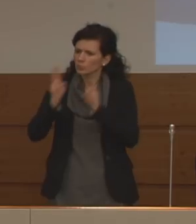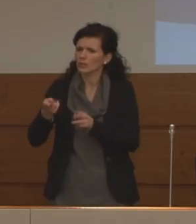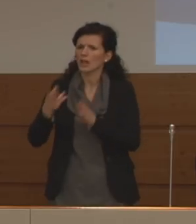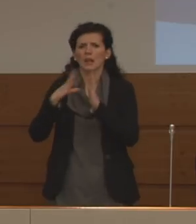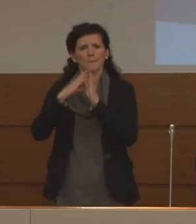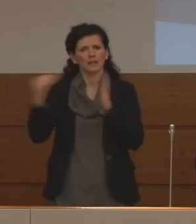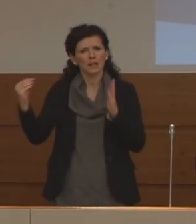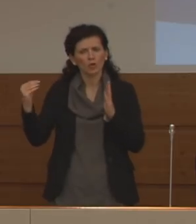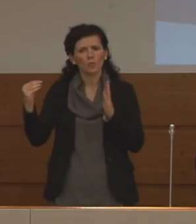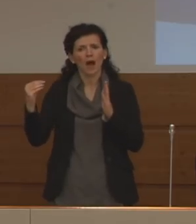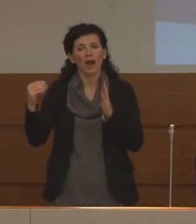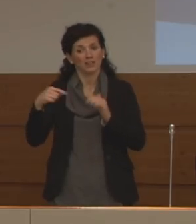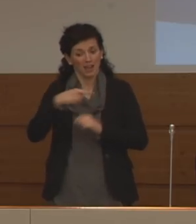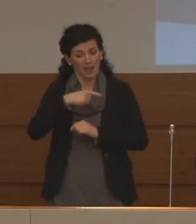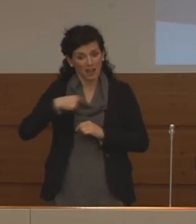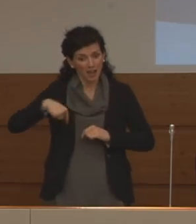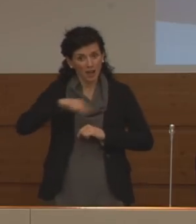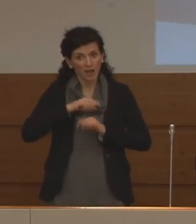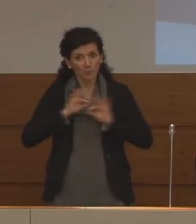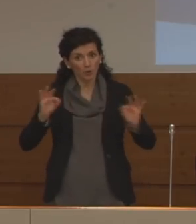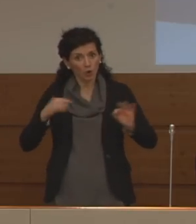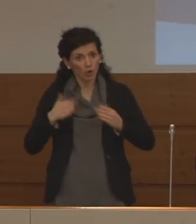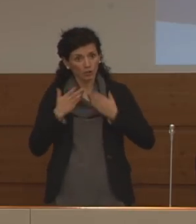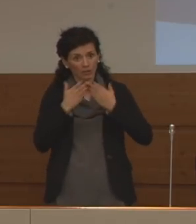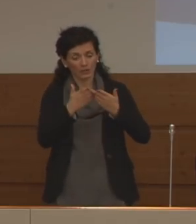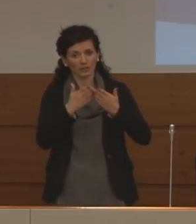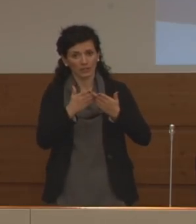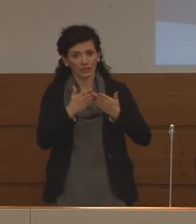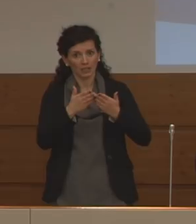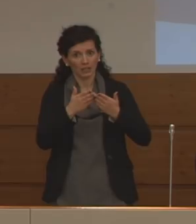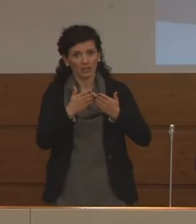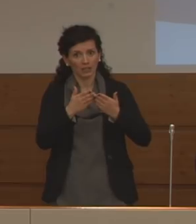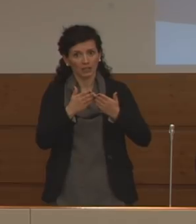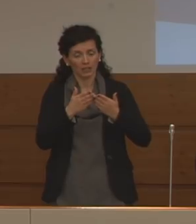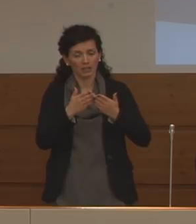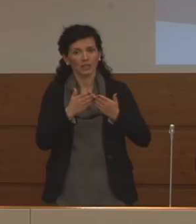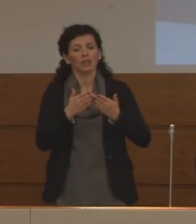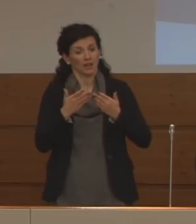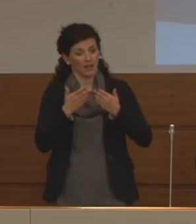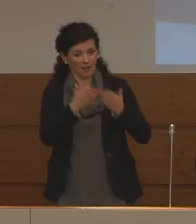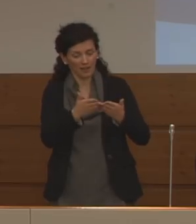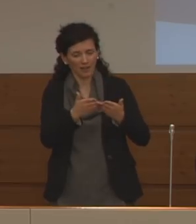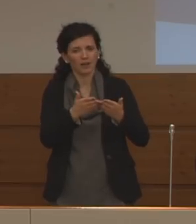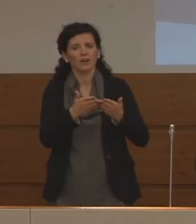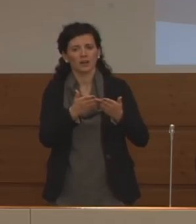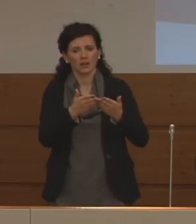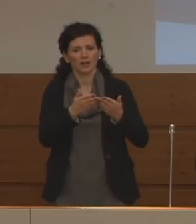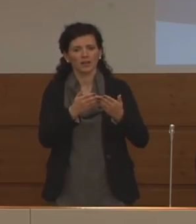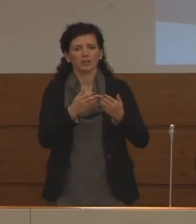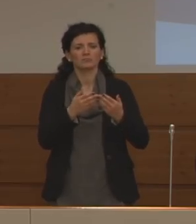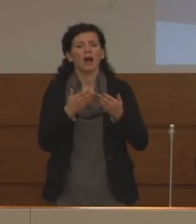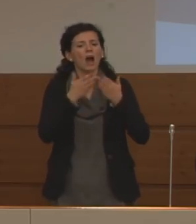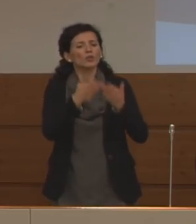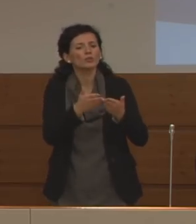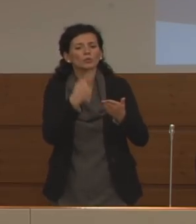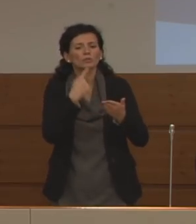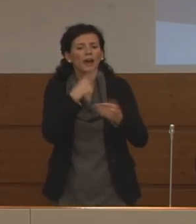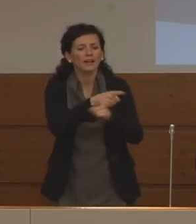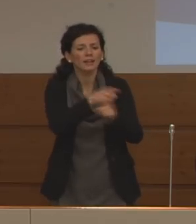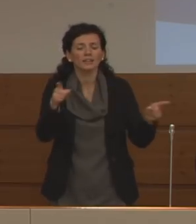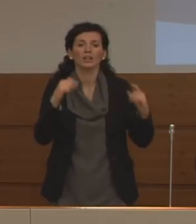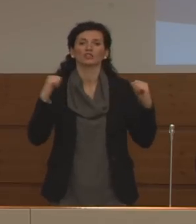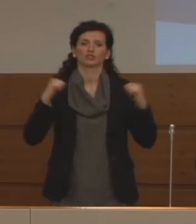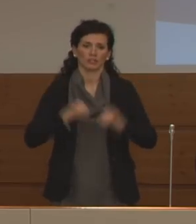romagna la possibilità di assistere compiutamente tanti nostri concittadini che hanno